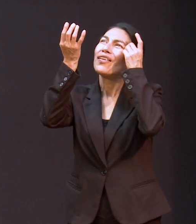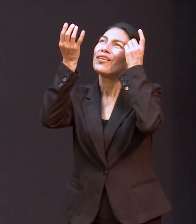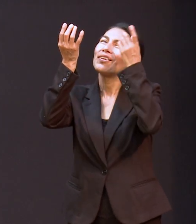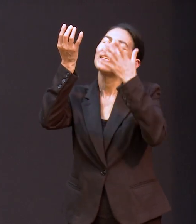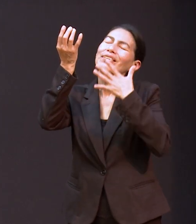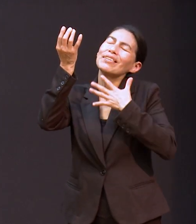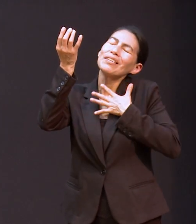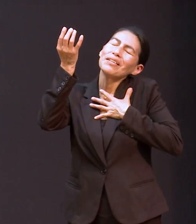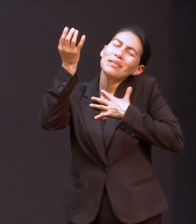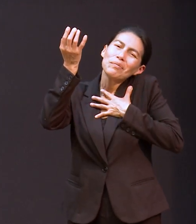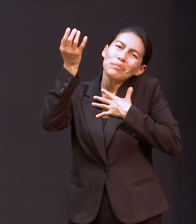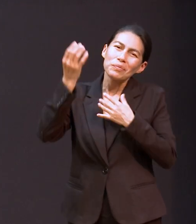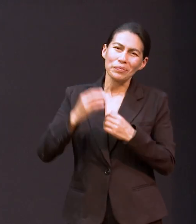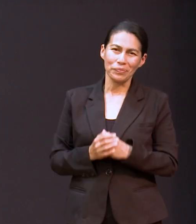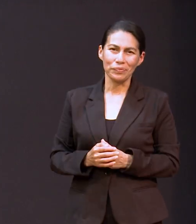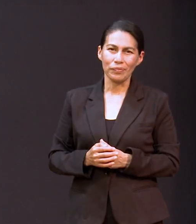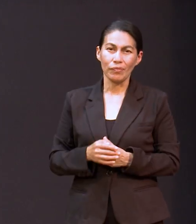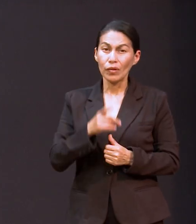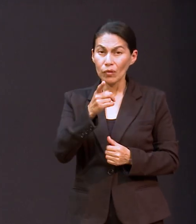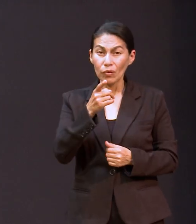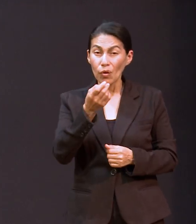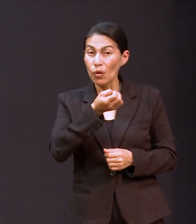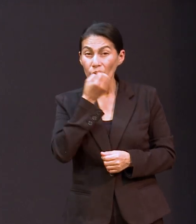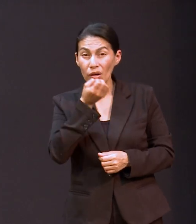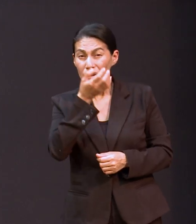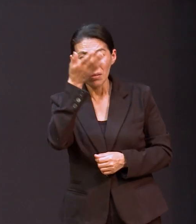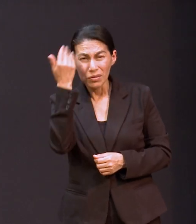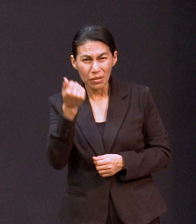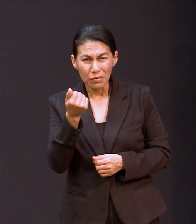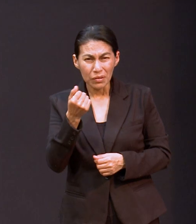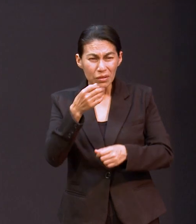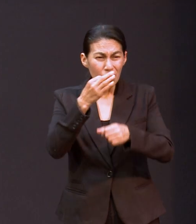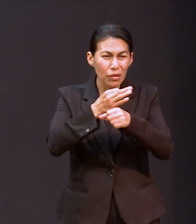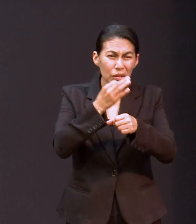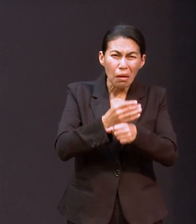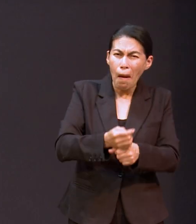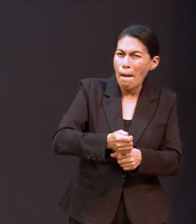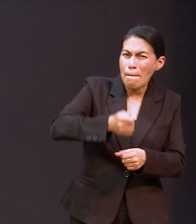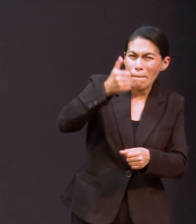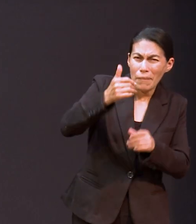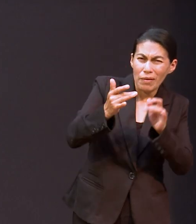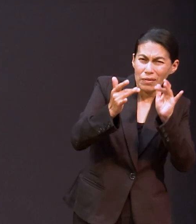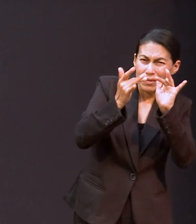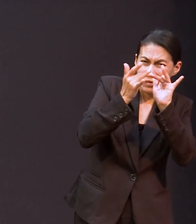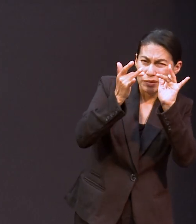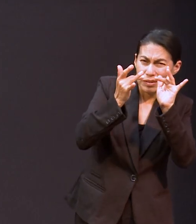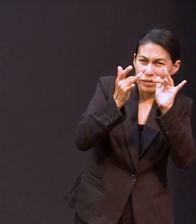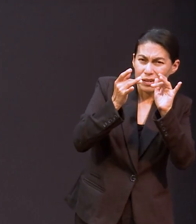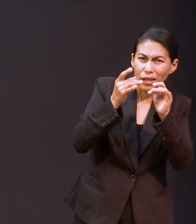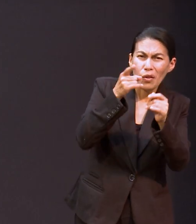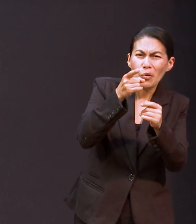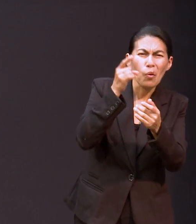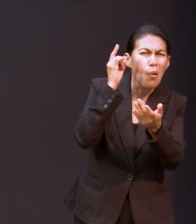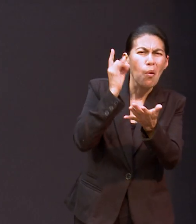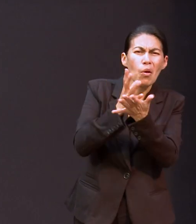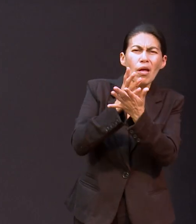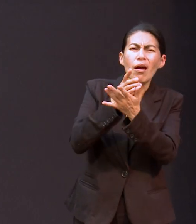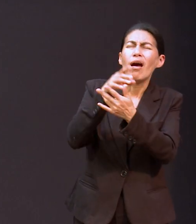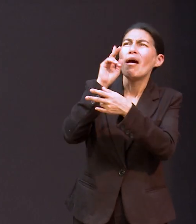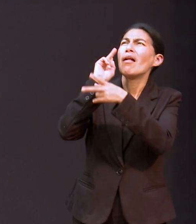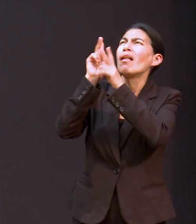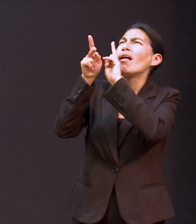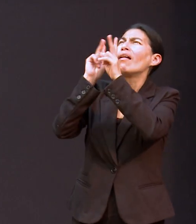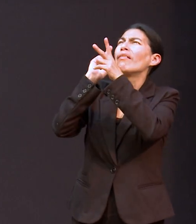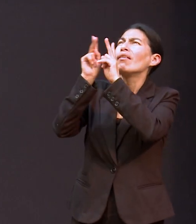menos si no sabe orar si esta es la primera vez que usted escucha de oración solo háblele a su